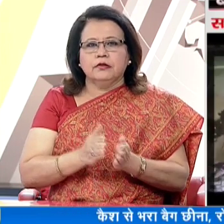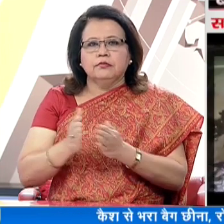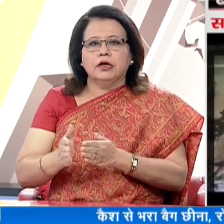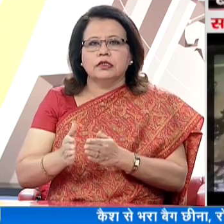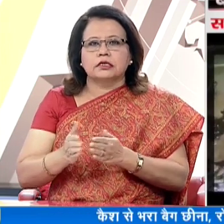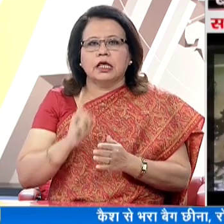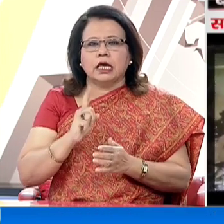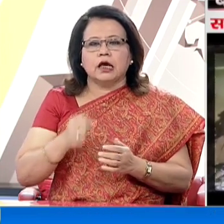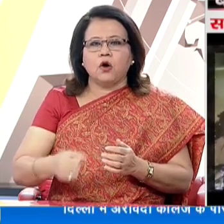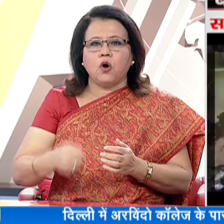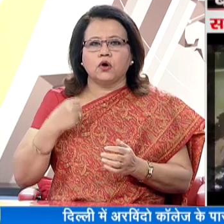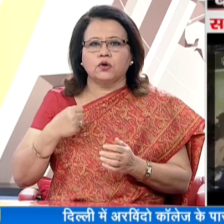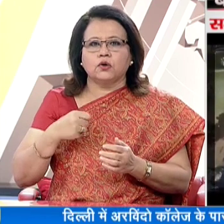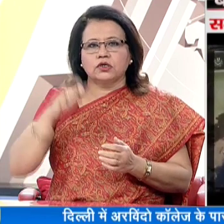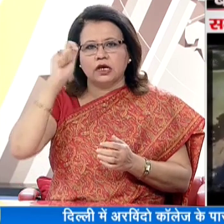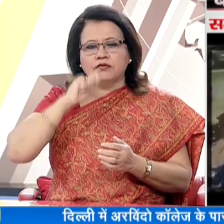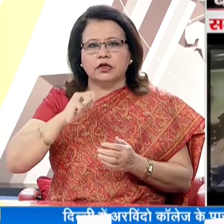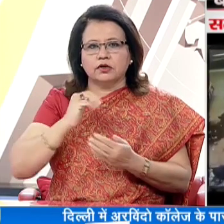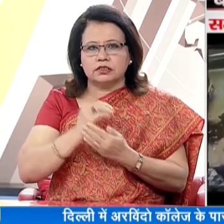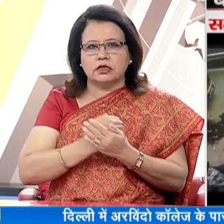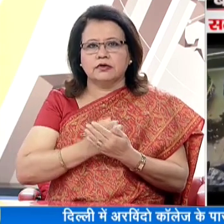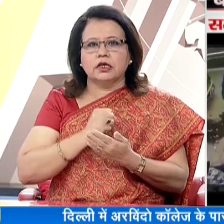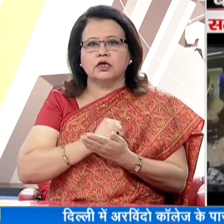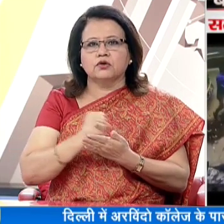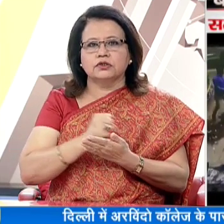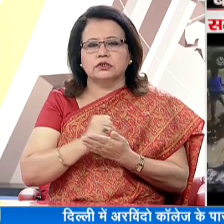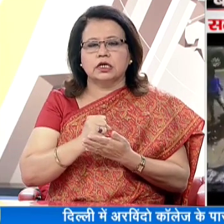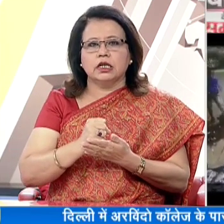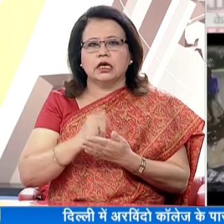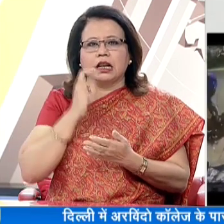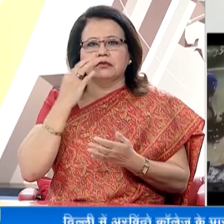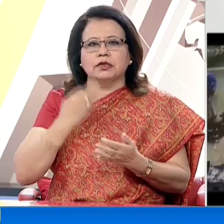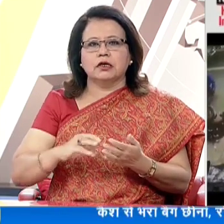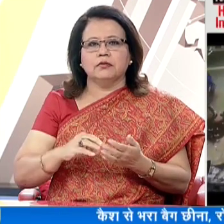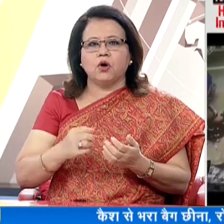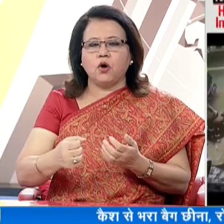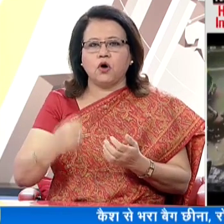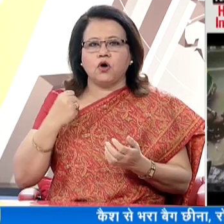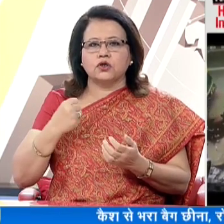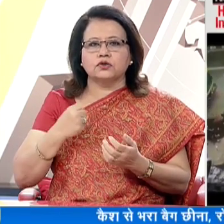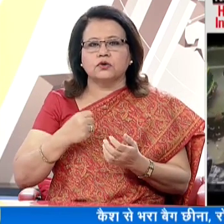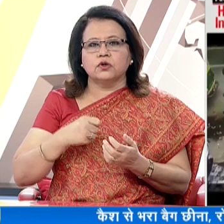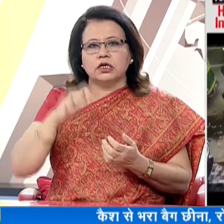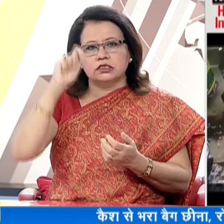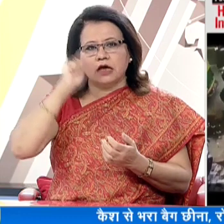पास खड़े एक ऑटो ड्राइवर ने उन्हें बचाने की कोशिश की, लेकिन बदमाश ने ऑटो ड्राइवर पर भी हमला कर